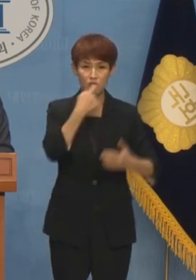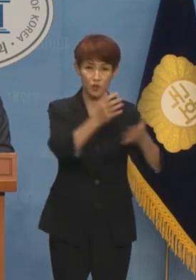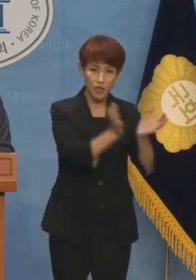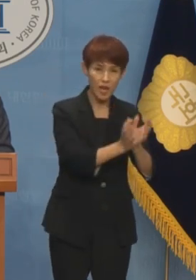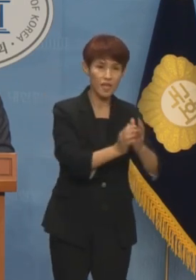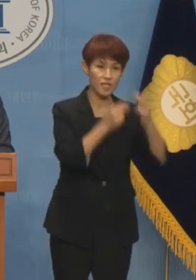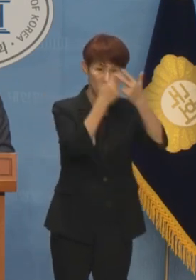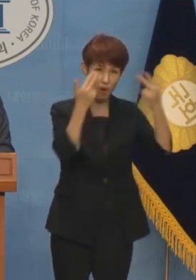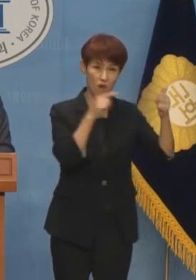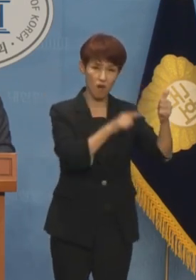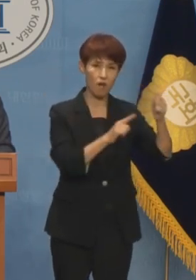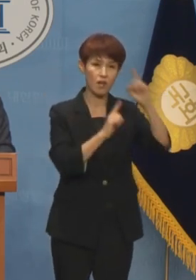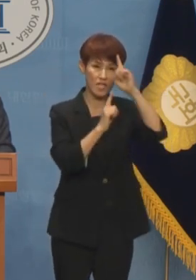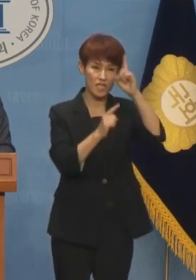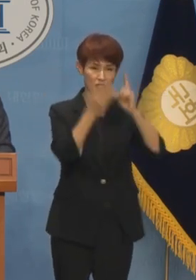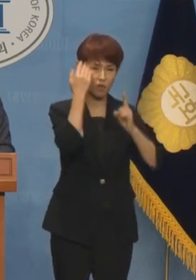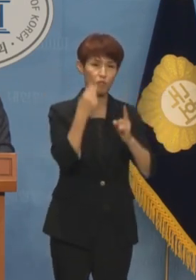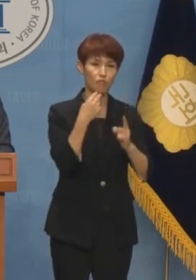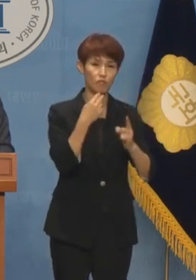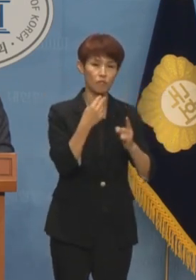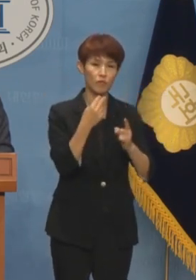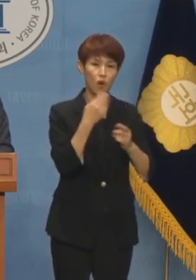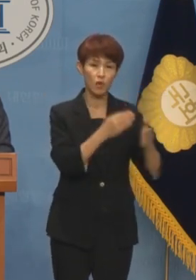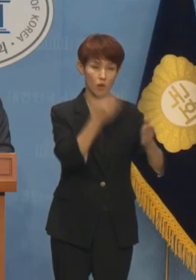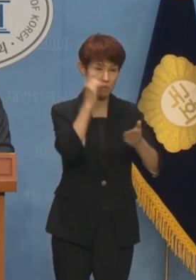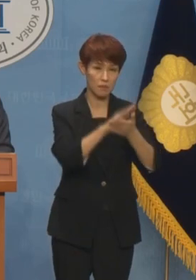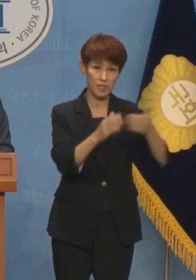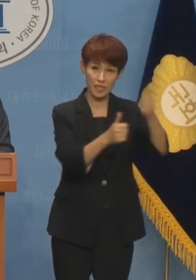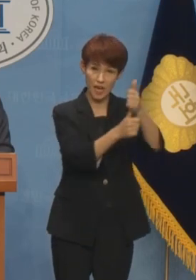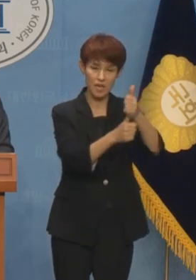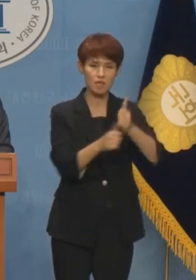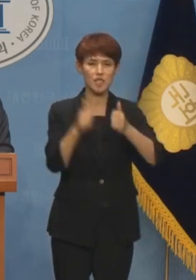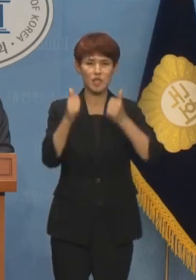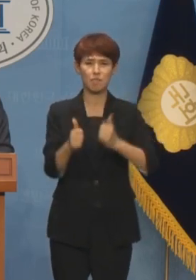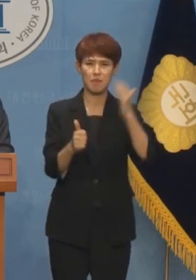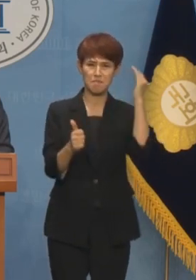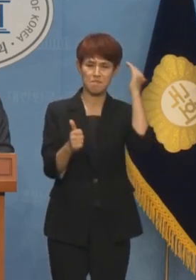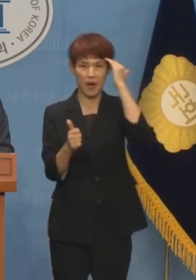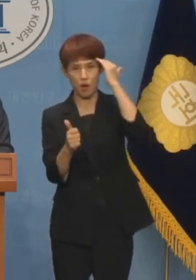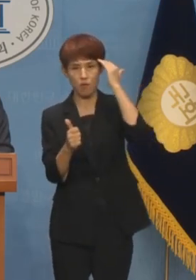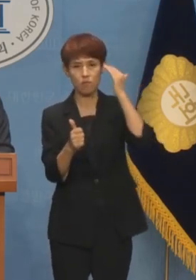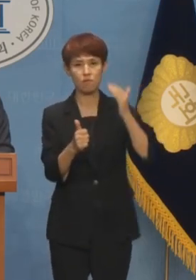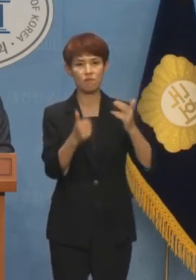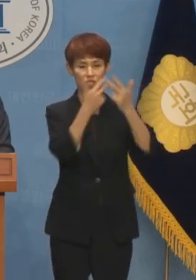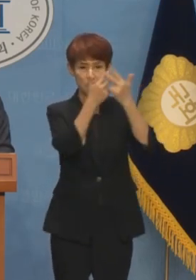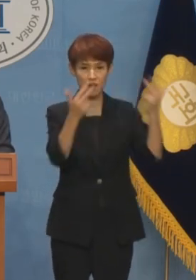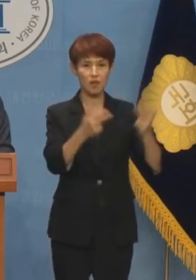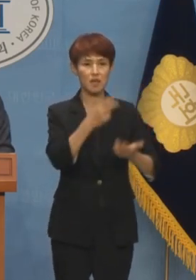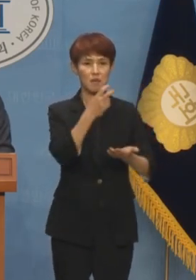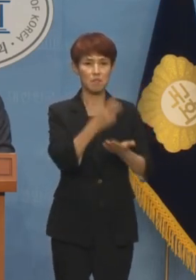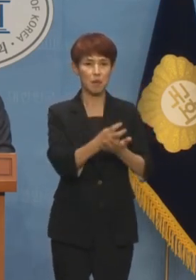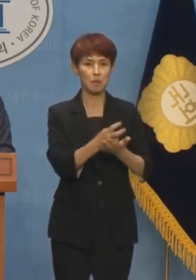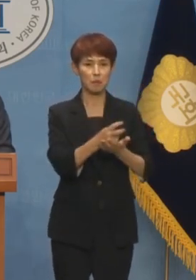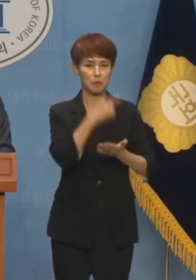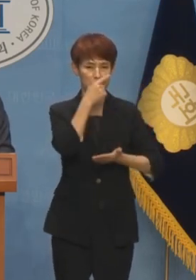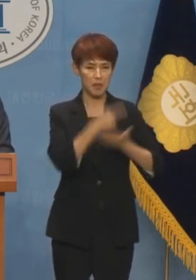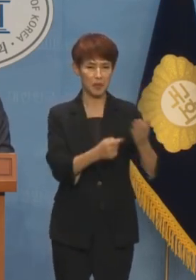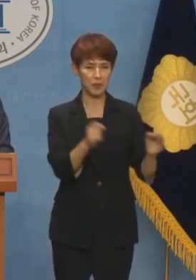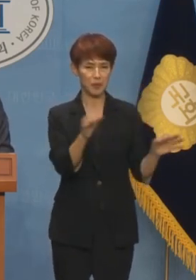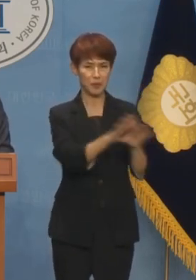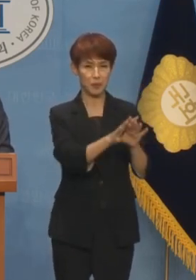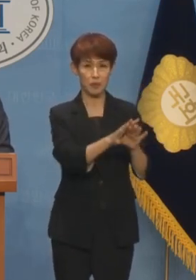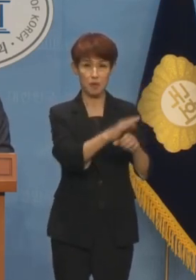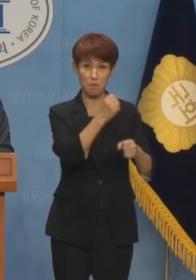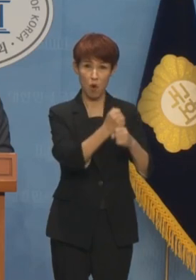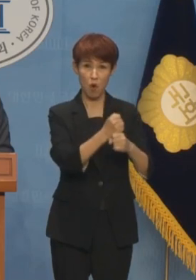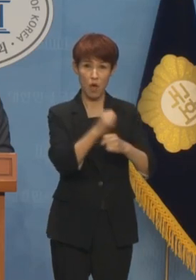대표, 이화영 전 부지사는 재판을 방해하고 이 대표의 사법 리스크를 희석하려는 행위를